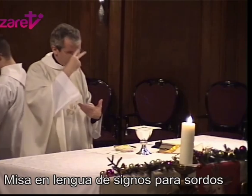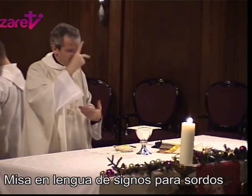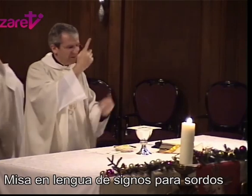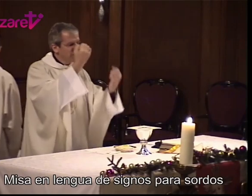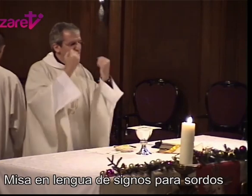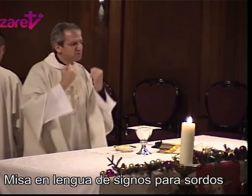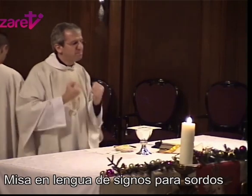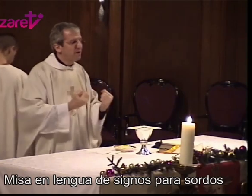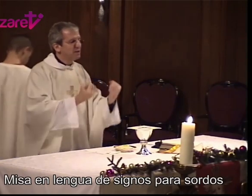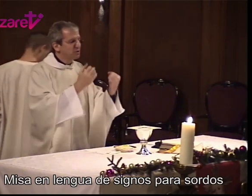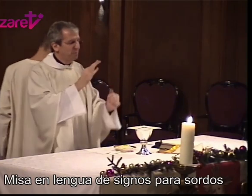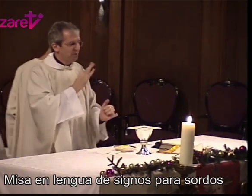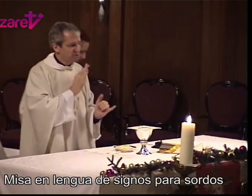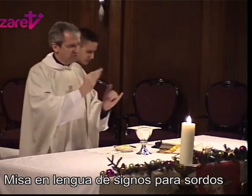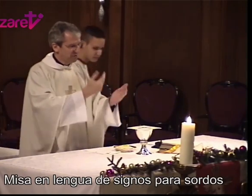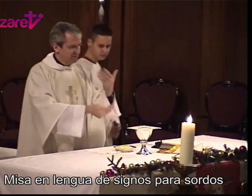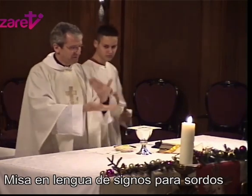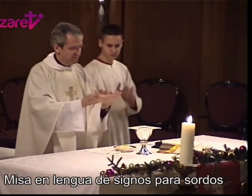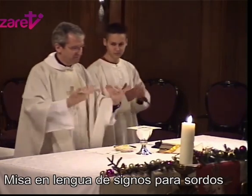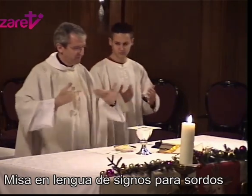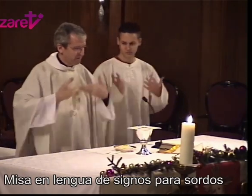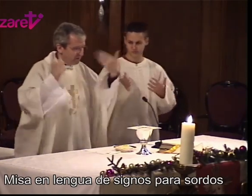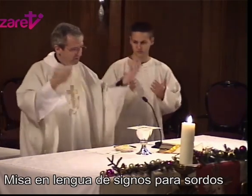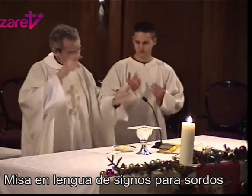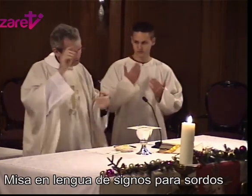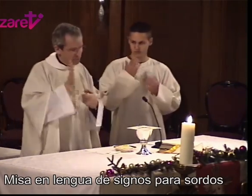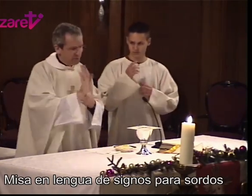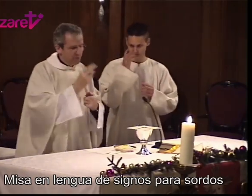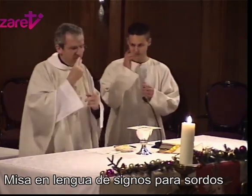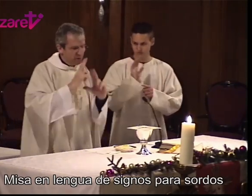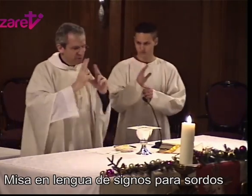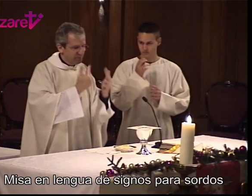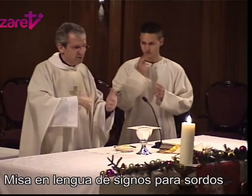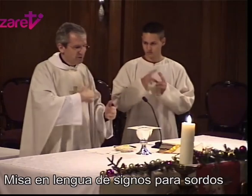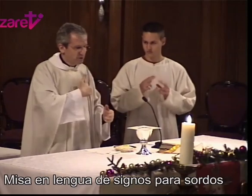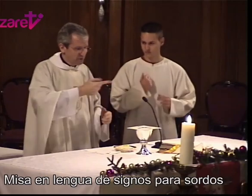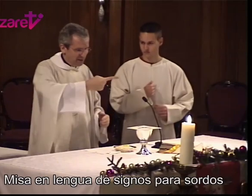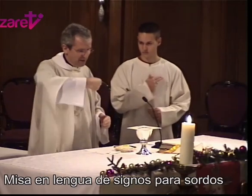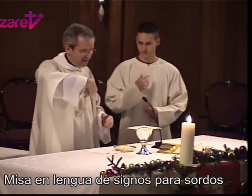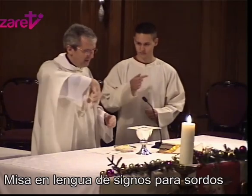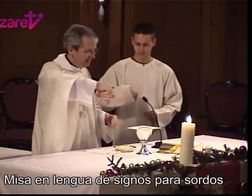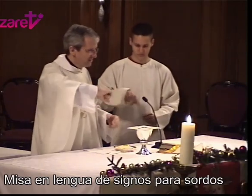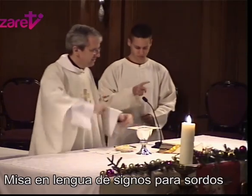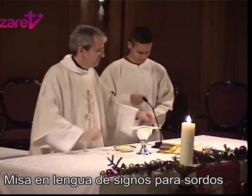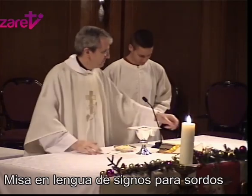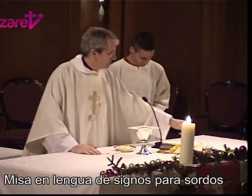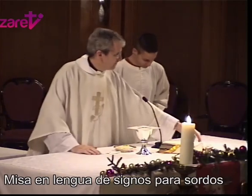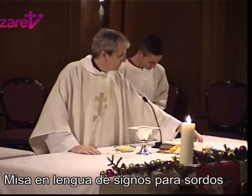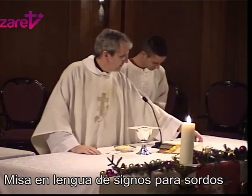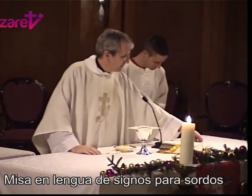agradable a Dios, Padre Todopoderoso. El Señor reciba de tus manos este sacrificio para alabanza y gloria de su nombre, para nuestro bien y el de toda